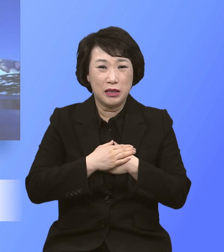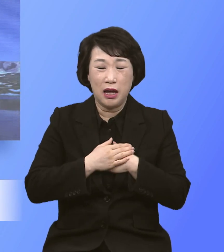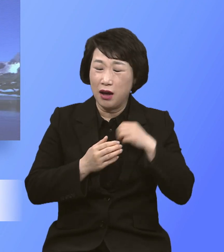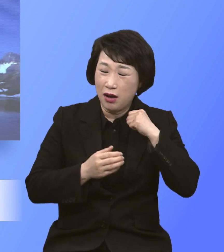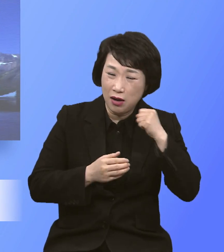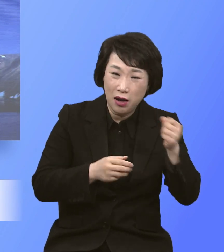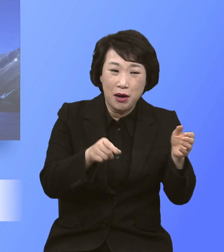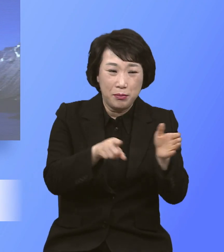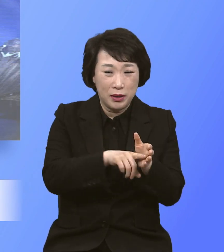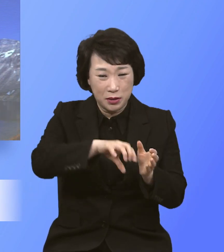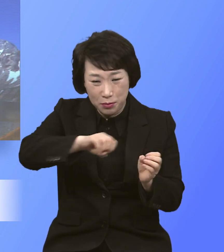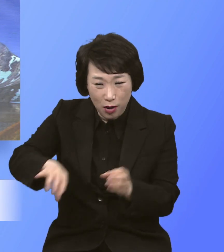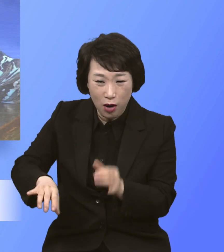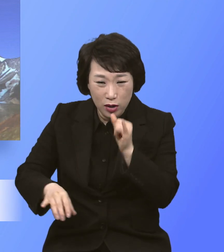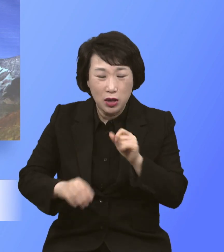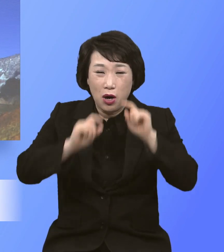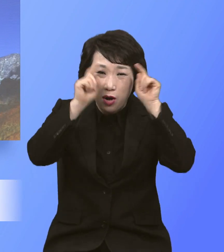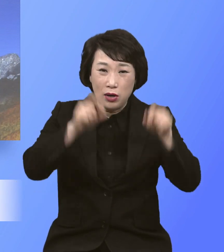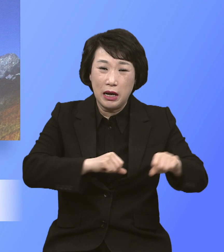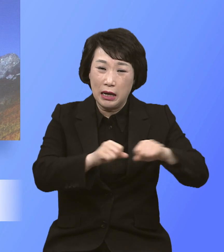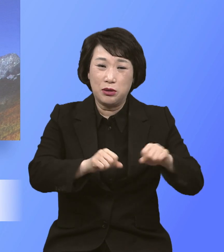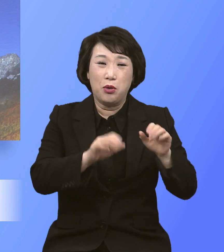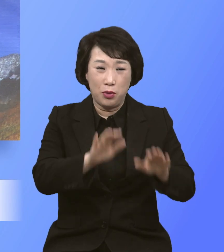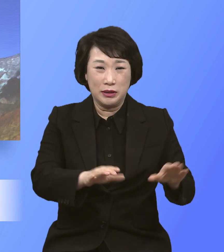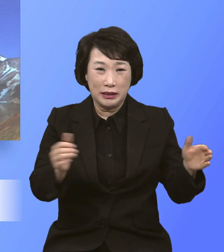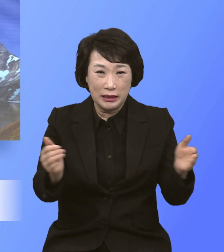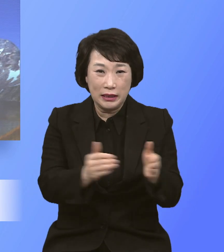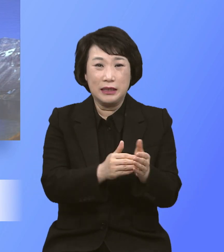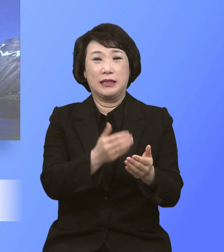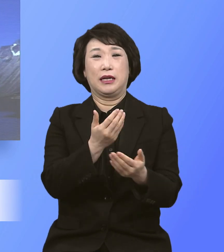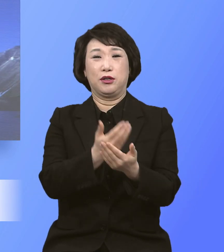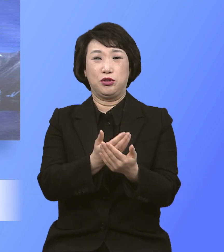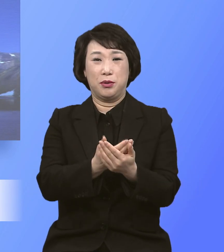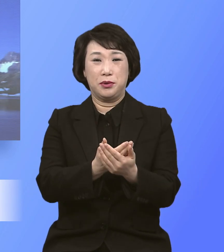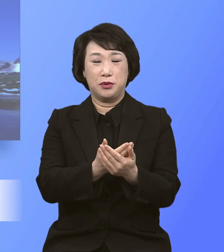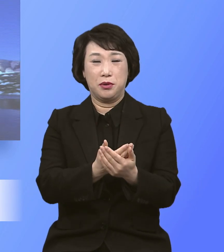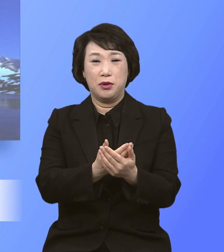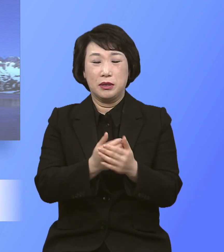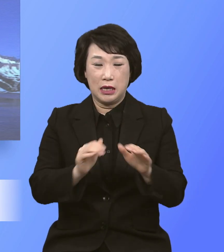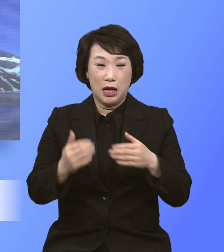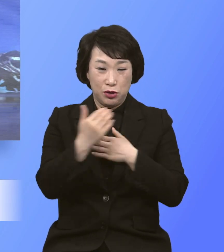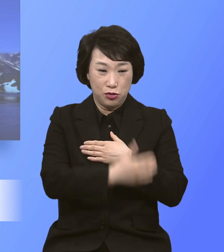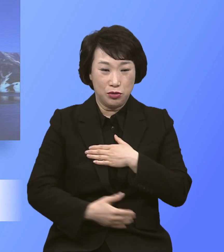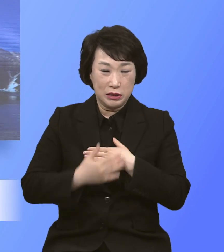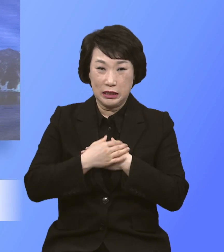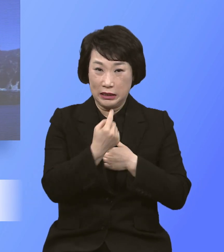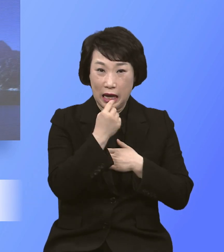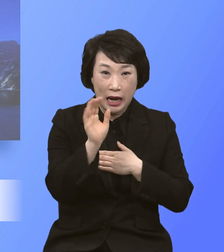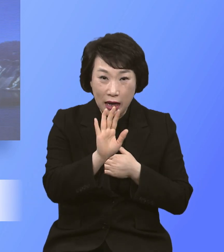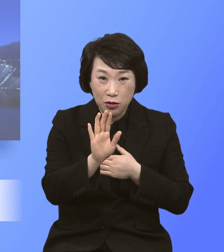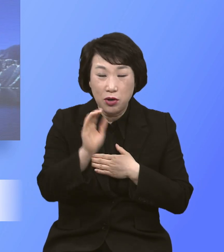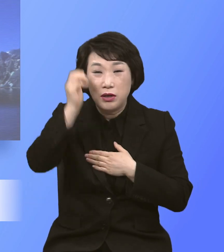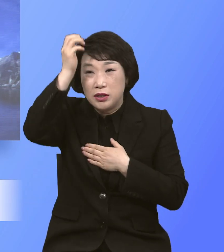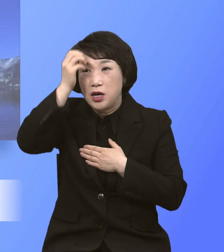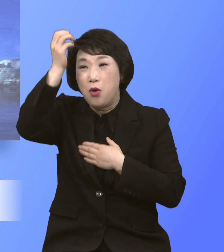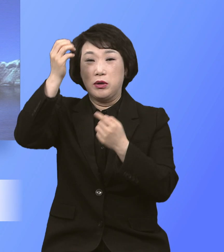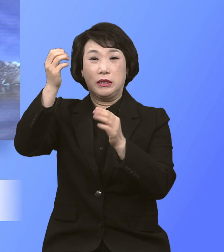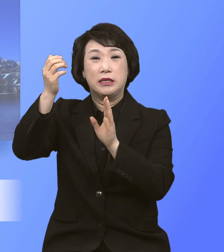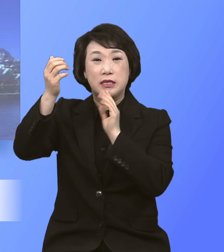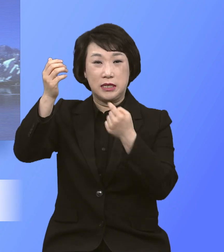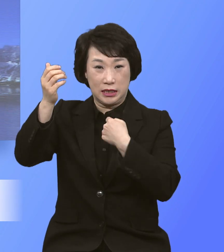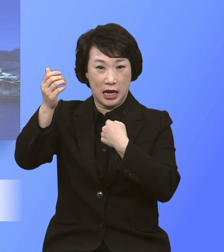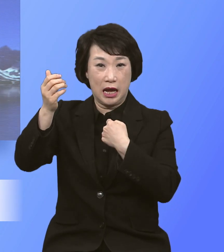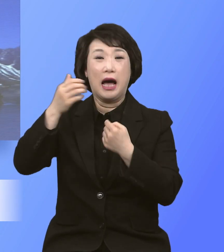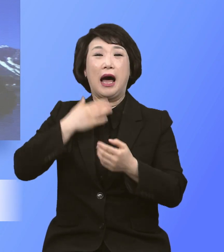매여 믿음을 저버리는 어리석은 행동은 버리게 도와주시옵소서. 육신이 내가 아니라 영혼이 나임을 알게